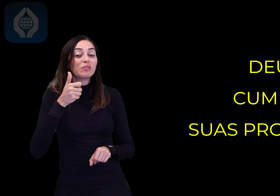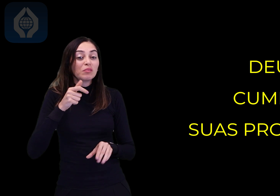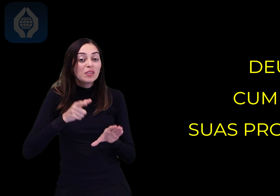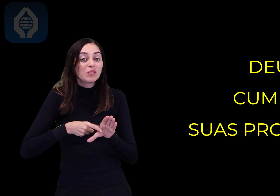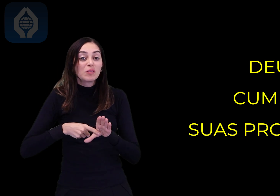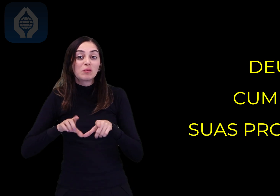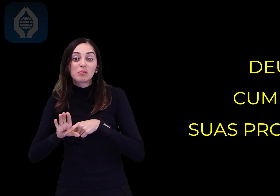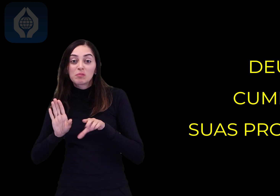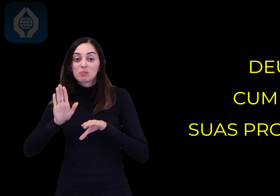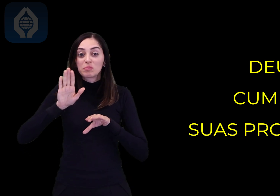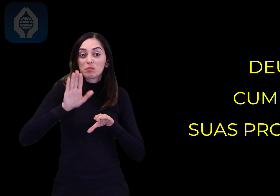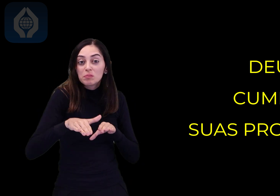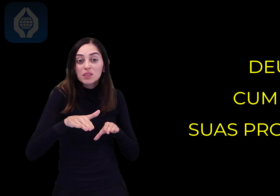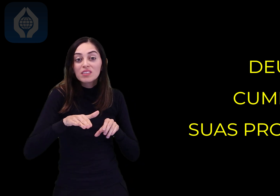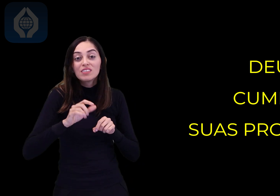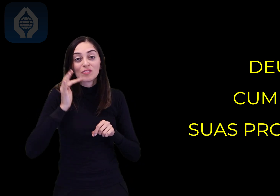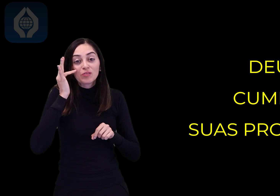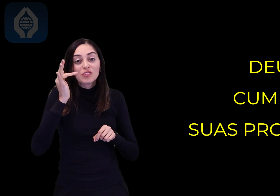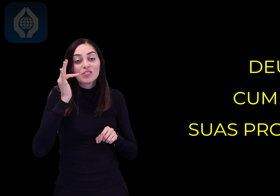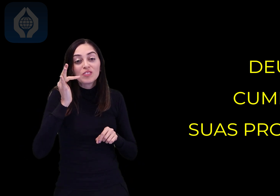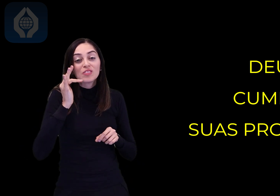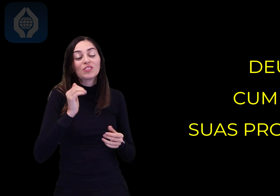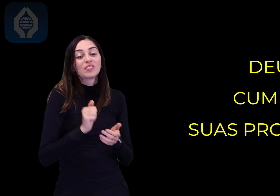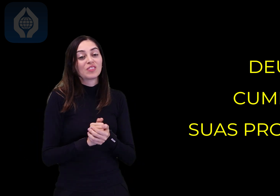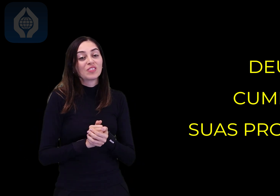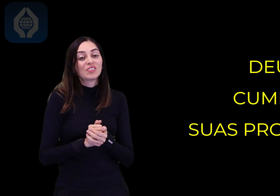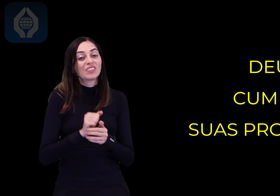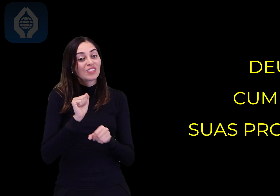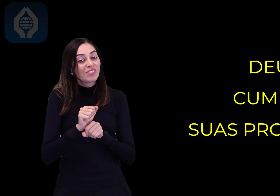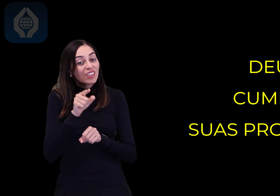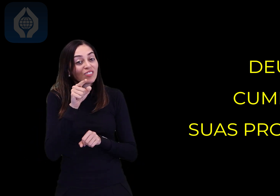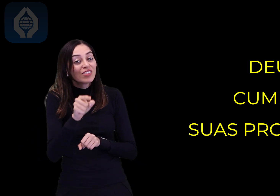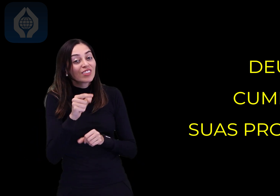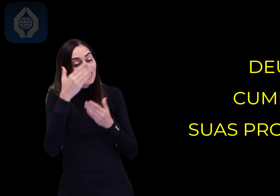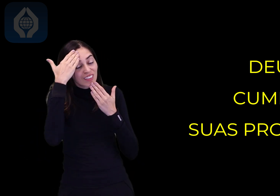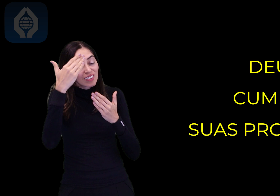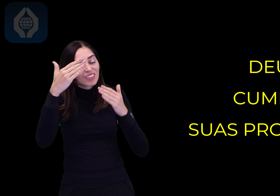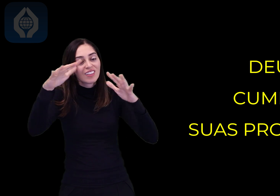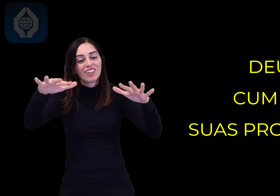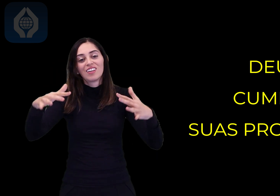ou na nossa 21ª lição. Até lá e muito obrigado por sua atenção.